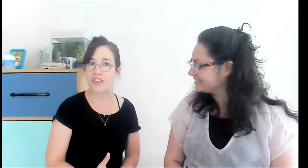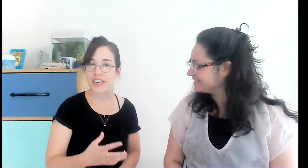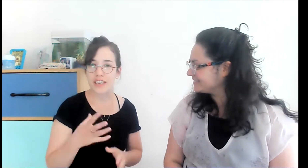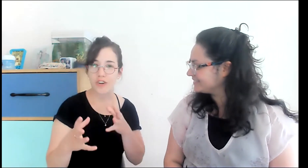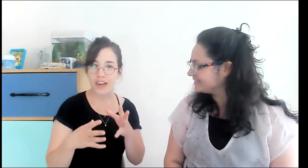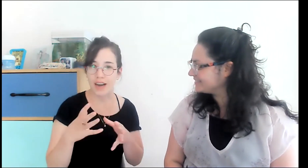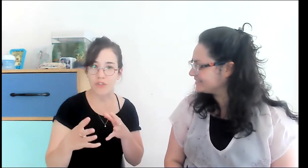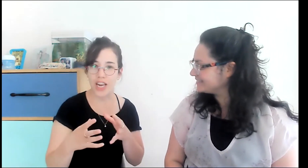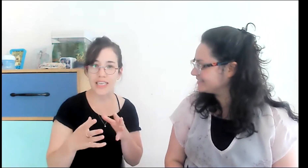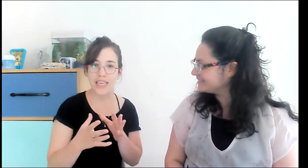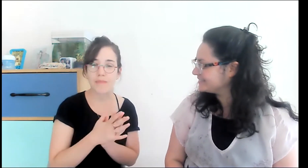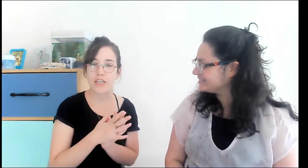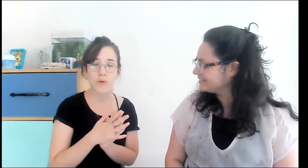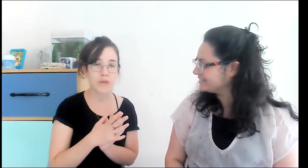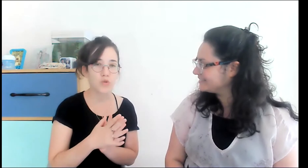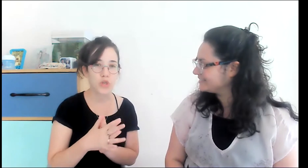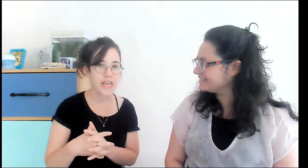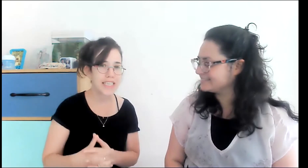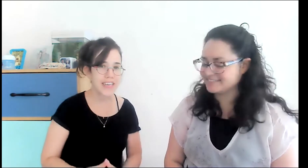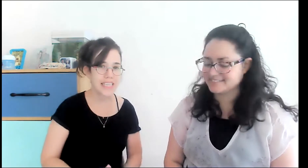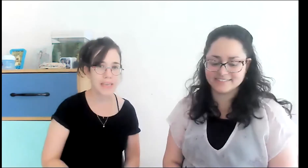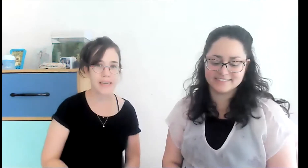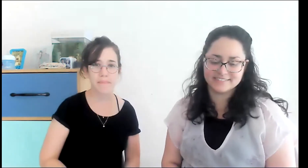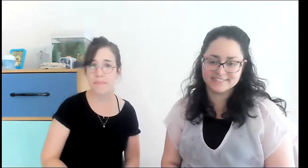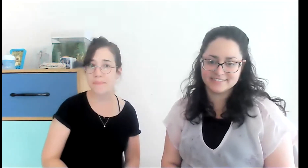שאני ככה אמשיך להציג את עצמי, יש פה מישהו שיודע שפת סימנים?